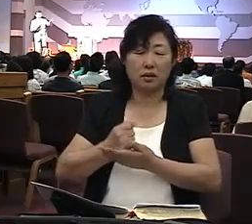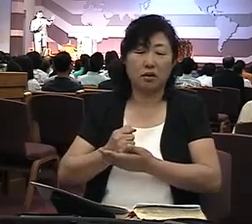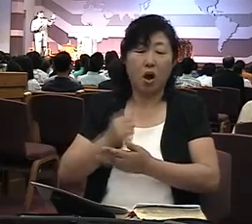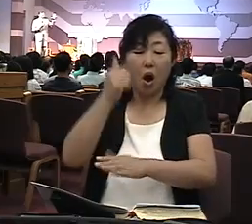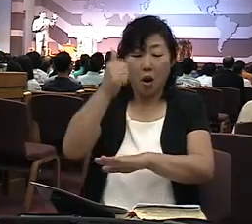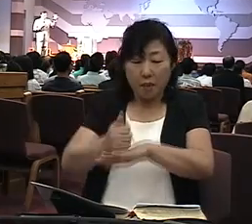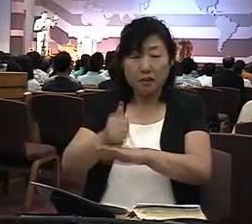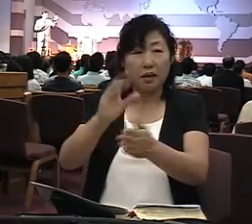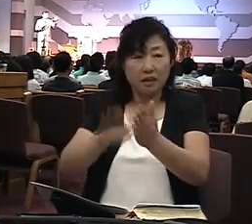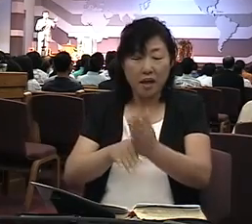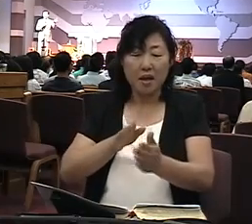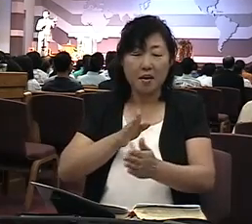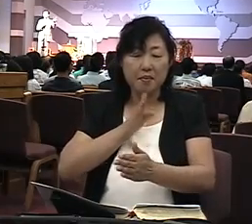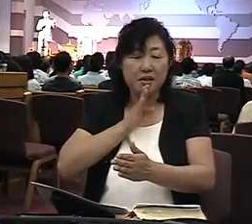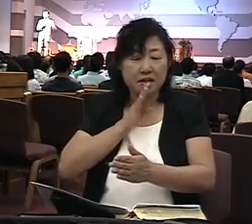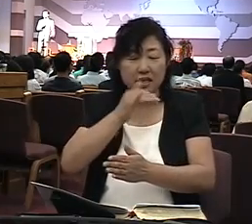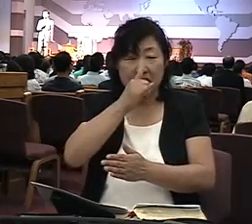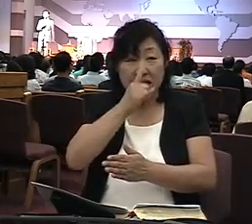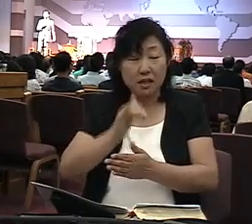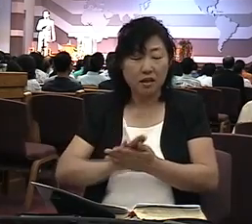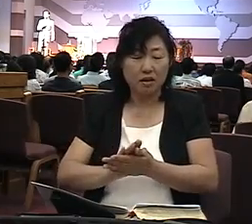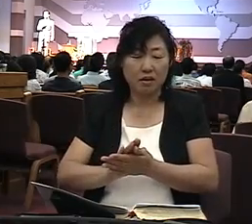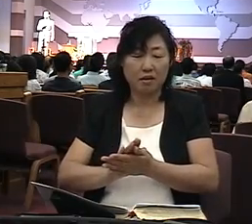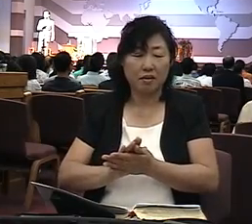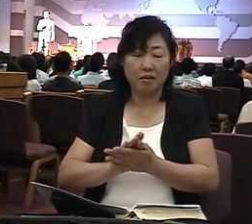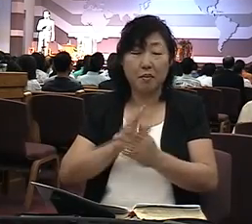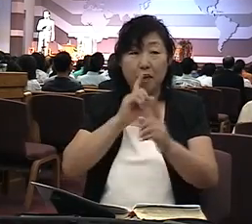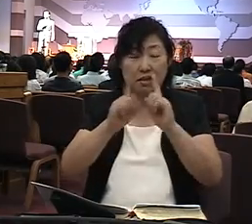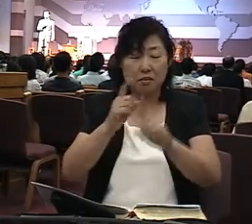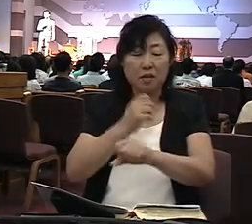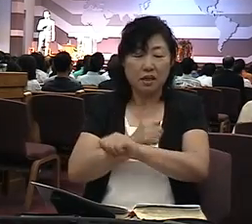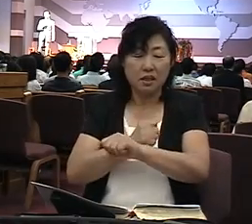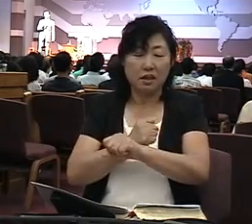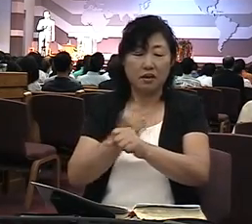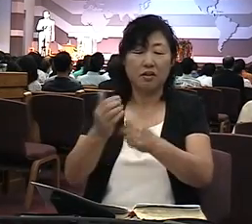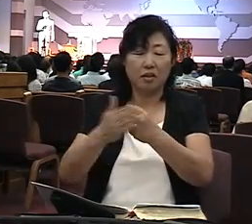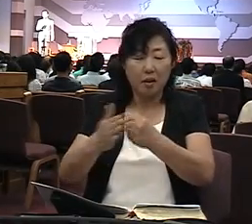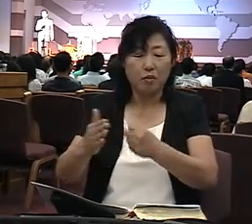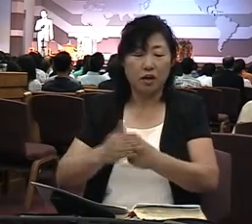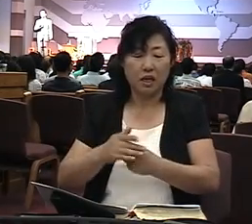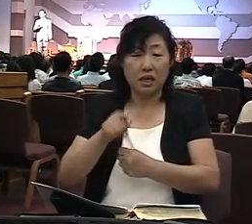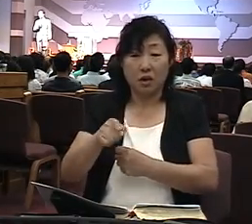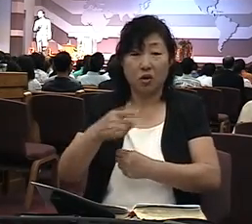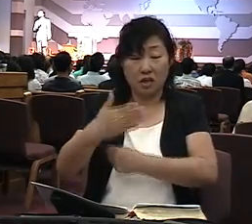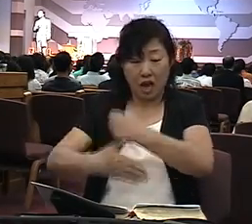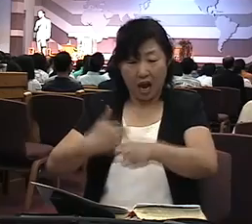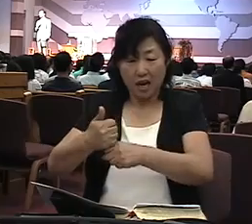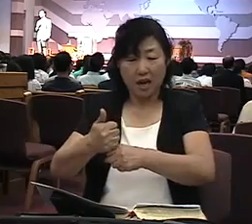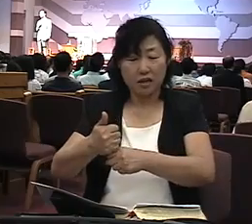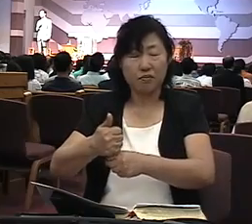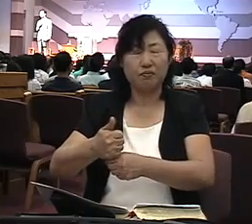때 반드시 있어야 된다고 말씀하시기 때문에 이것이 하나님의 뜻이라고 하는데 마음이 중요한 것입니다.